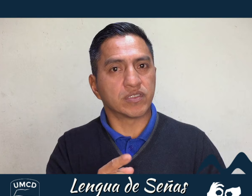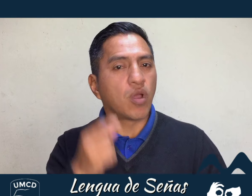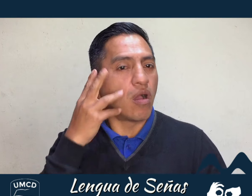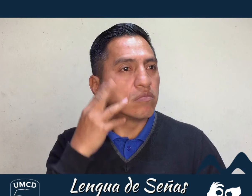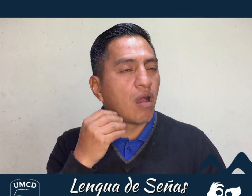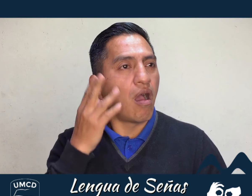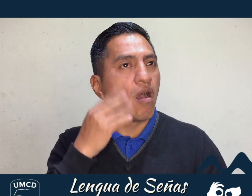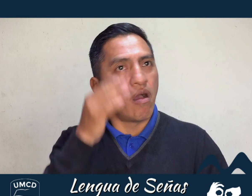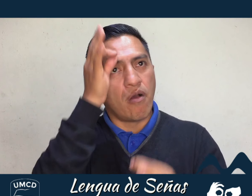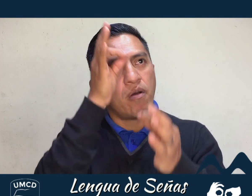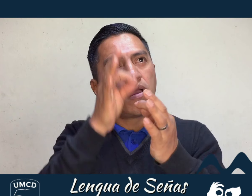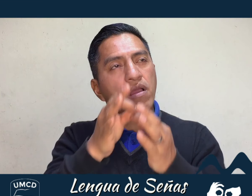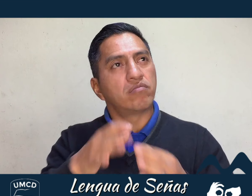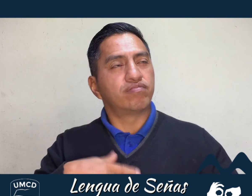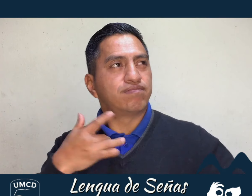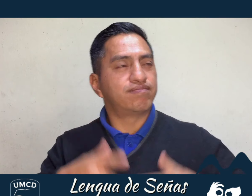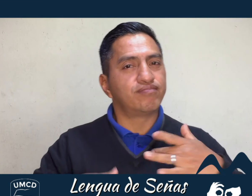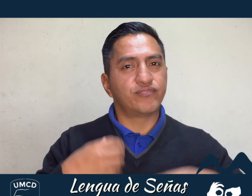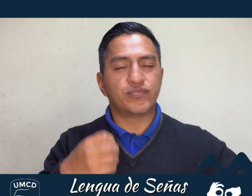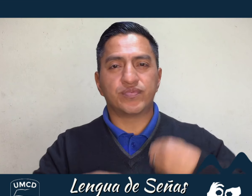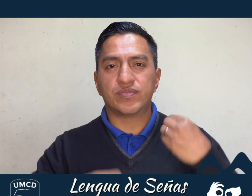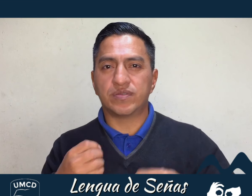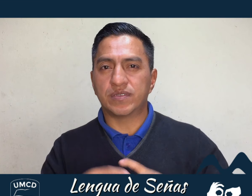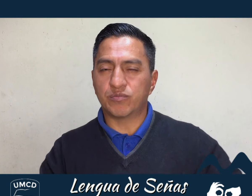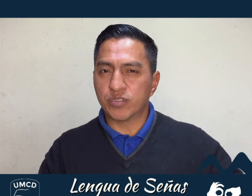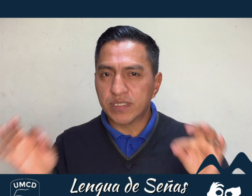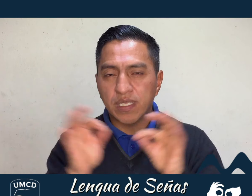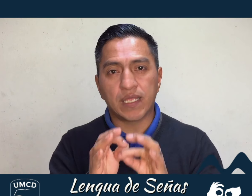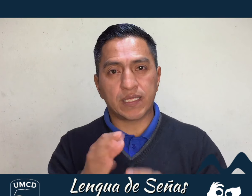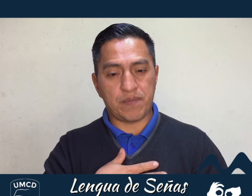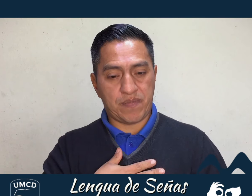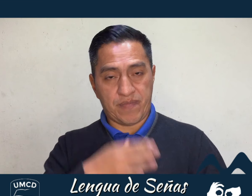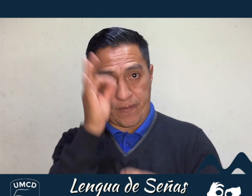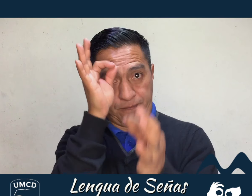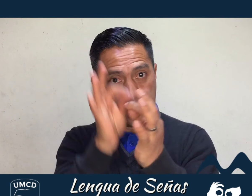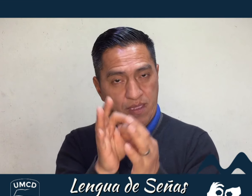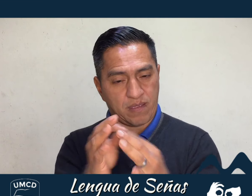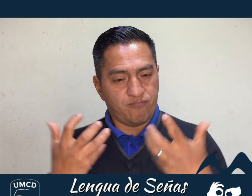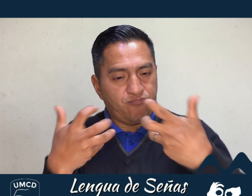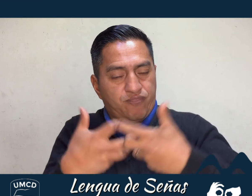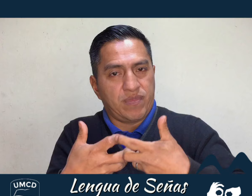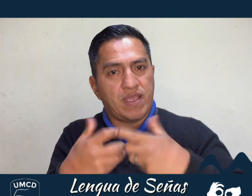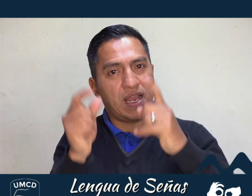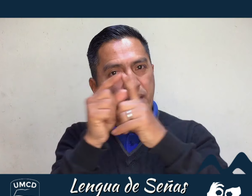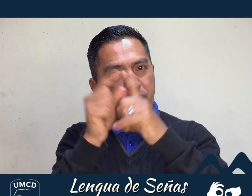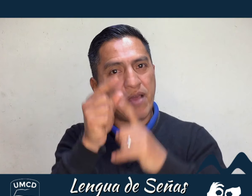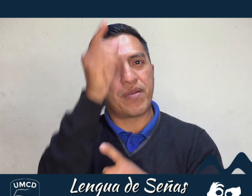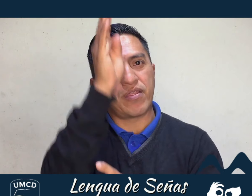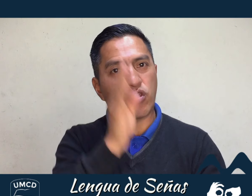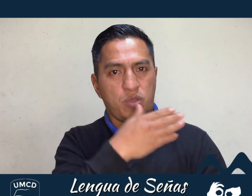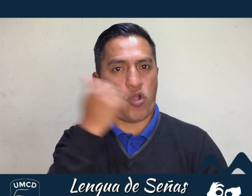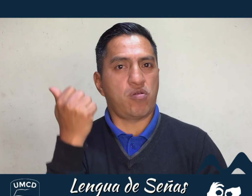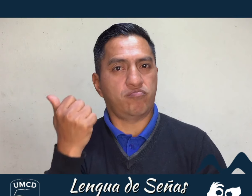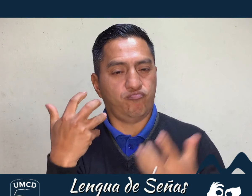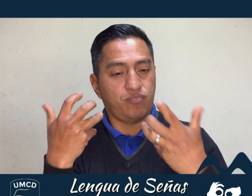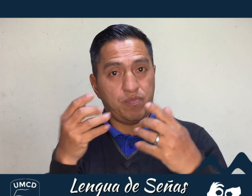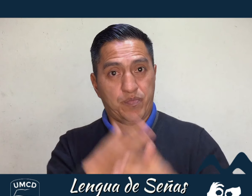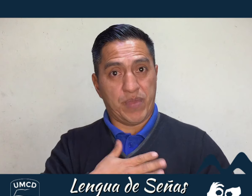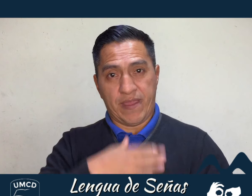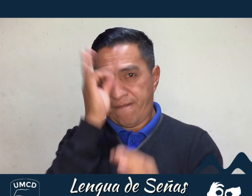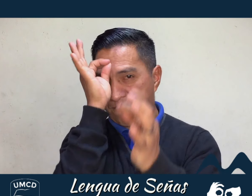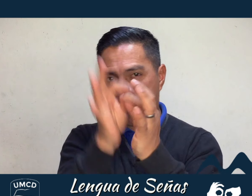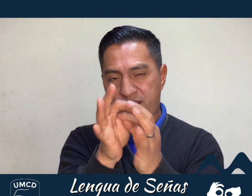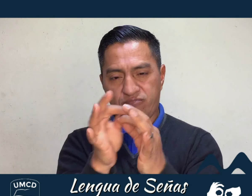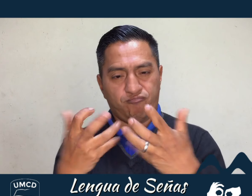aunque puedan ser reales, deben ser contrastadas con la palabra de Dios, a la luz de la palabra